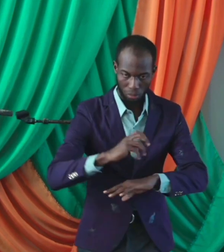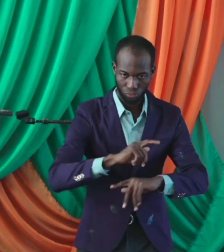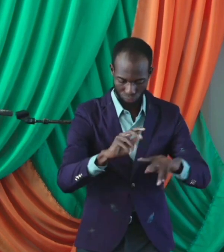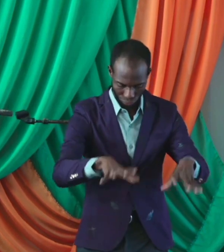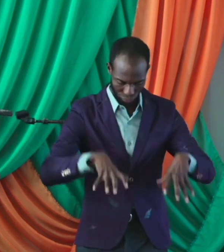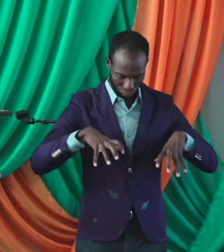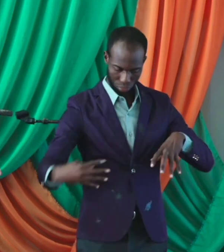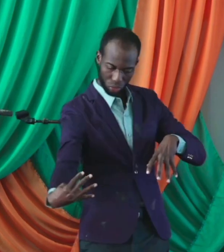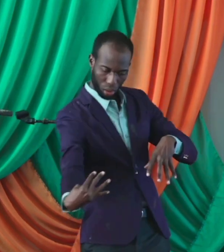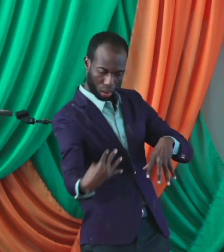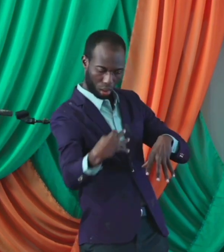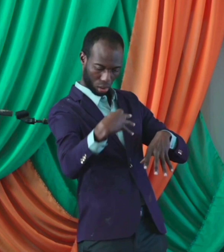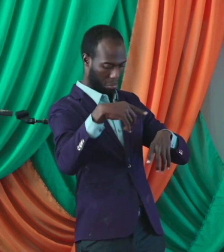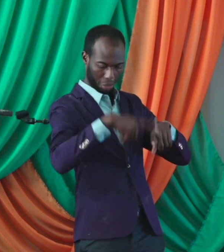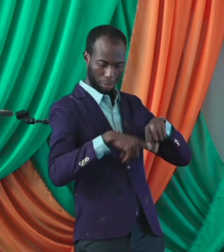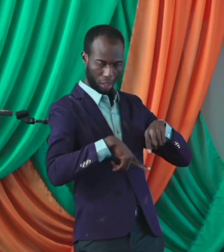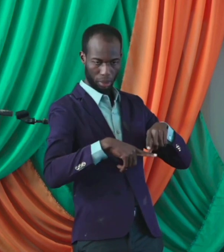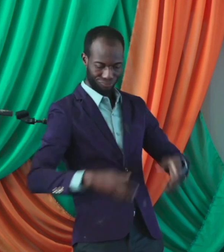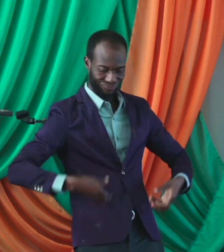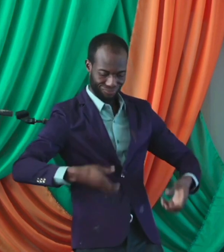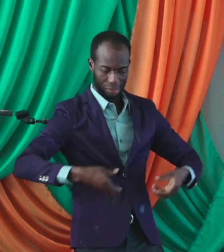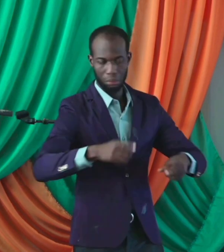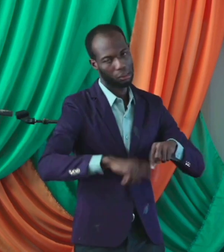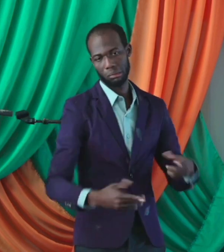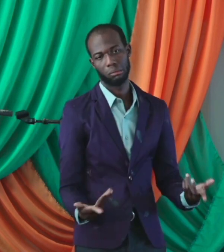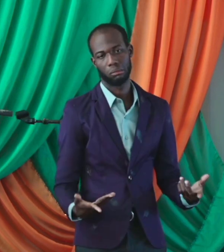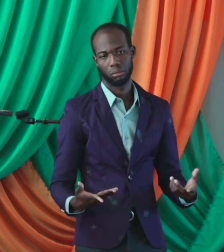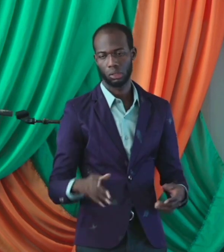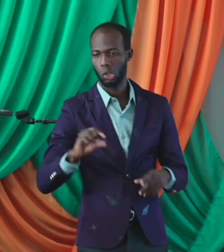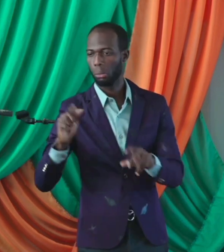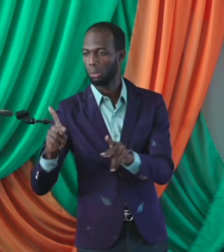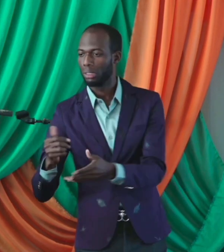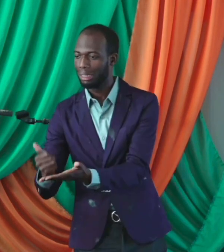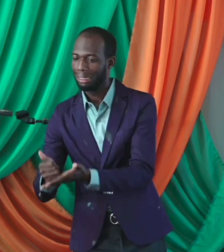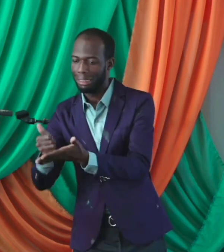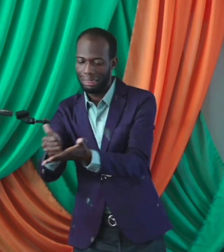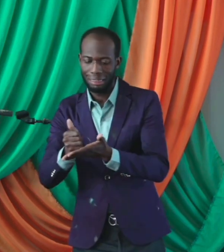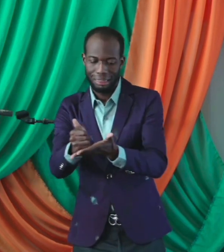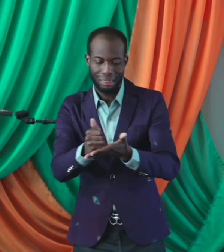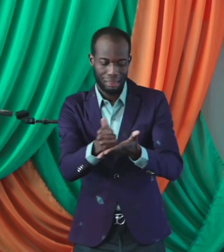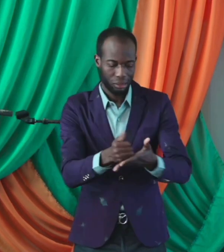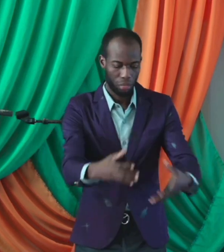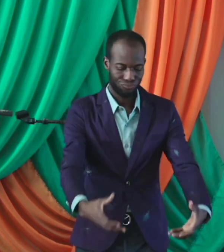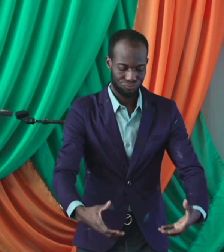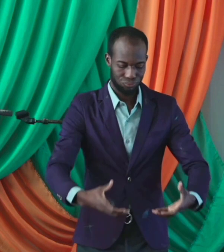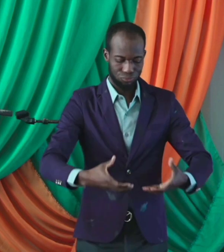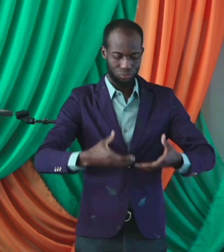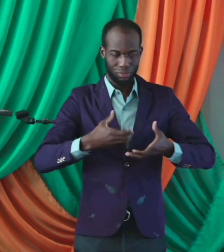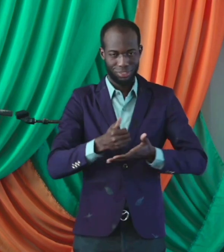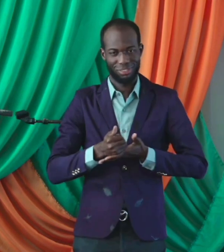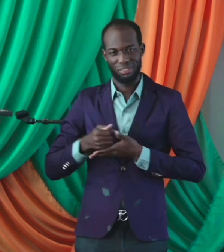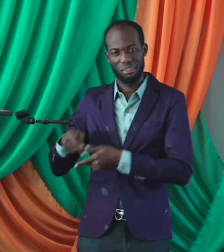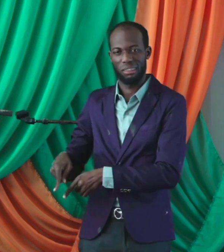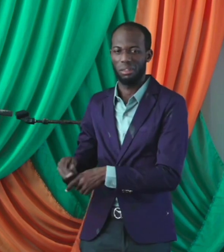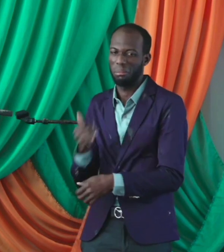non. Il n'y a pas de cas monté avec fauteuil là. Donc j'ai fait un autre geste pour mettre là. Et zéro pour moi.